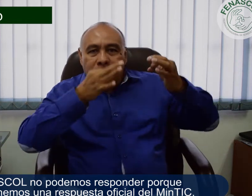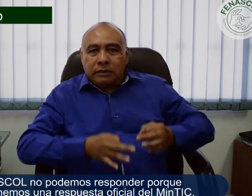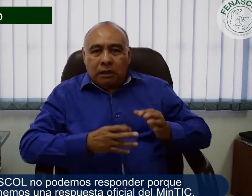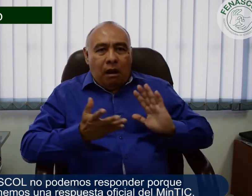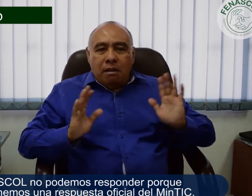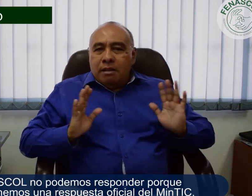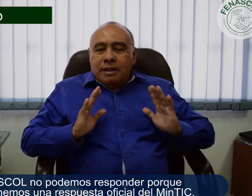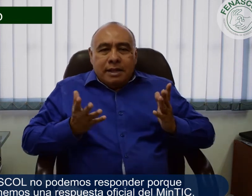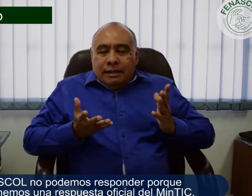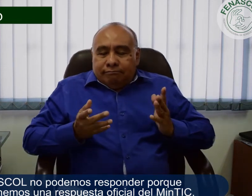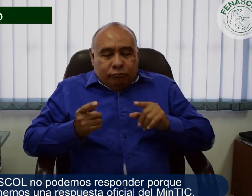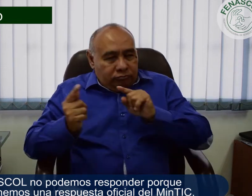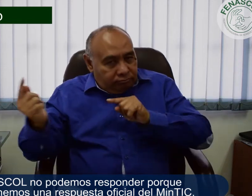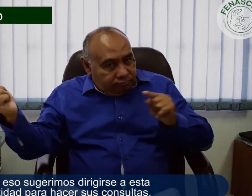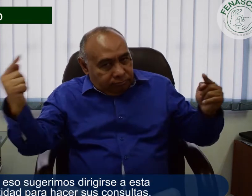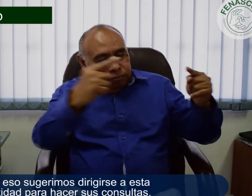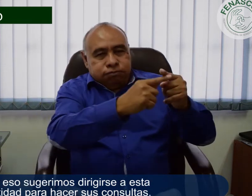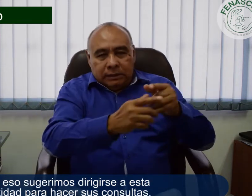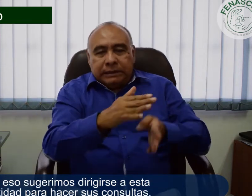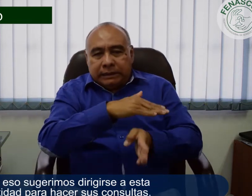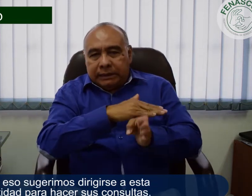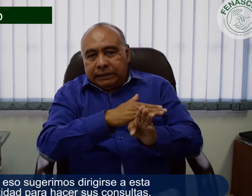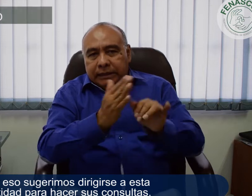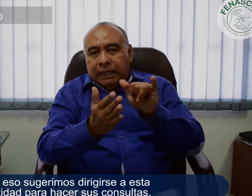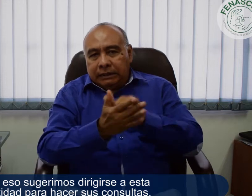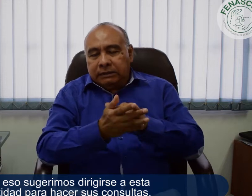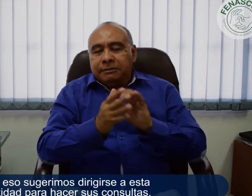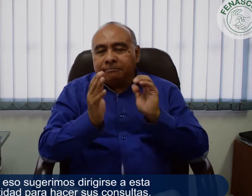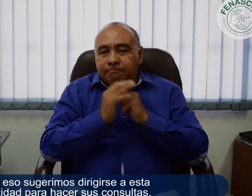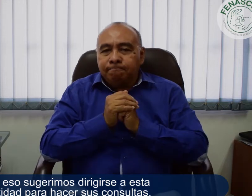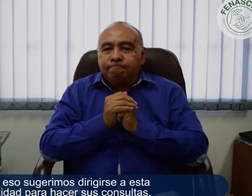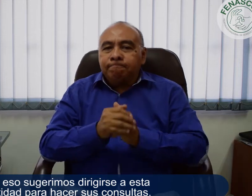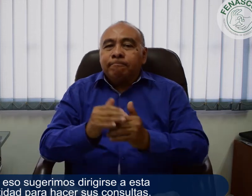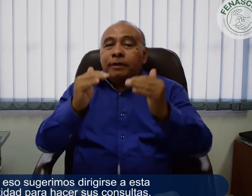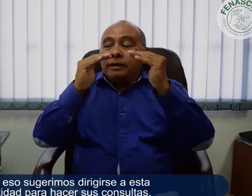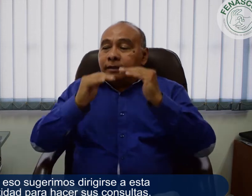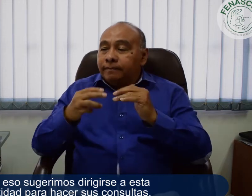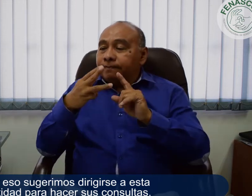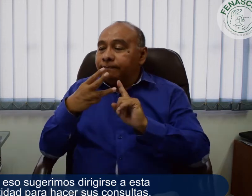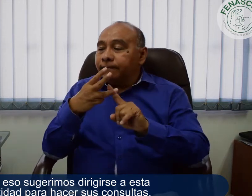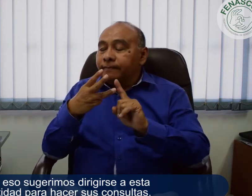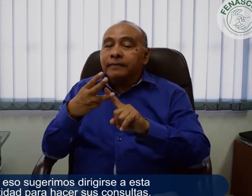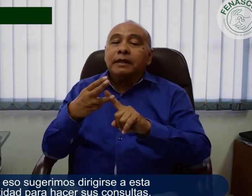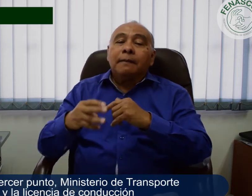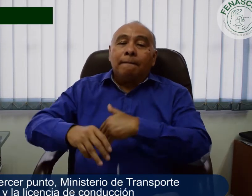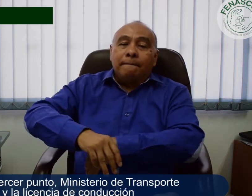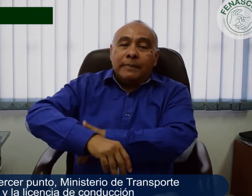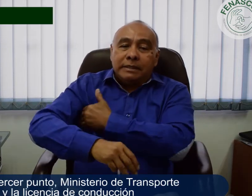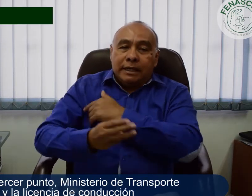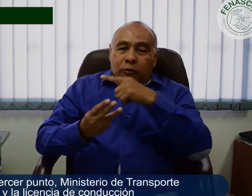del Ministerio TIC, por eso sugerimos dirigirse a esta entidad para hacer sus consultas. Y en el tercer